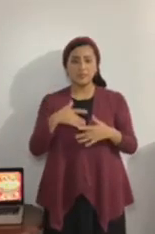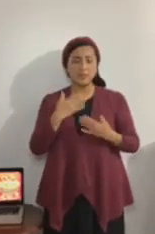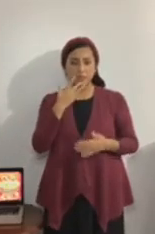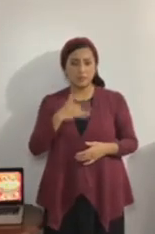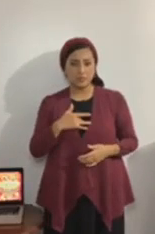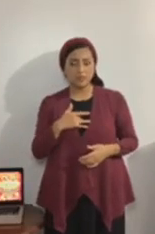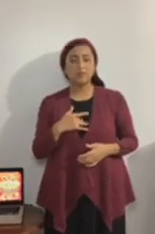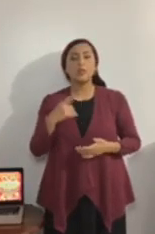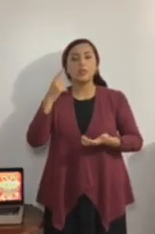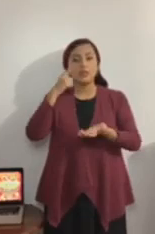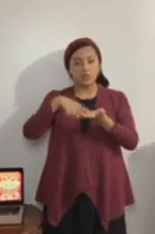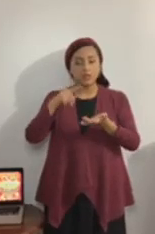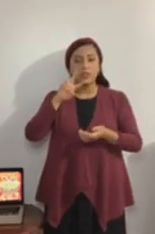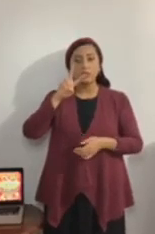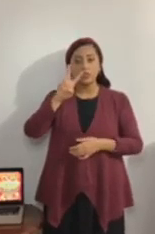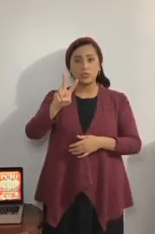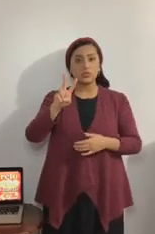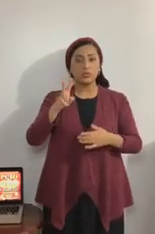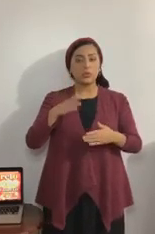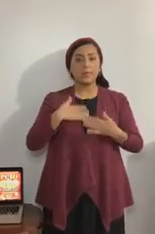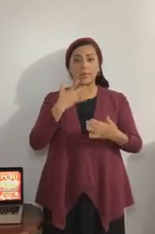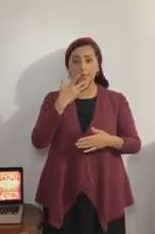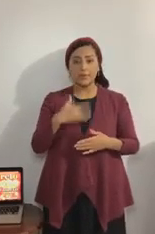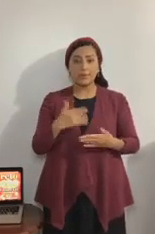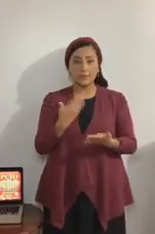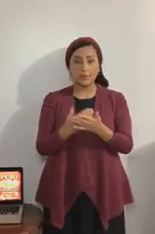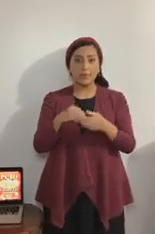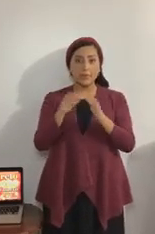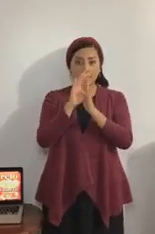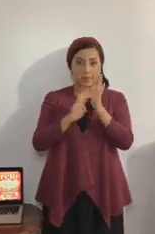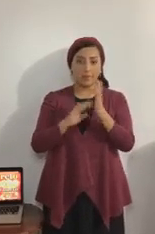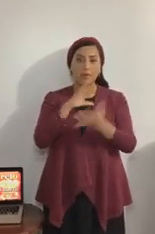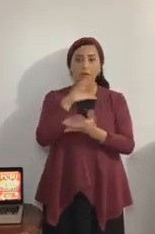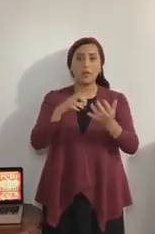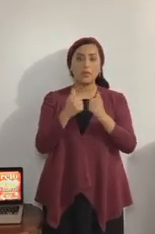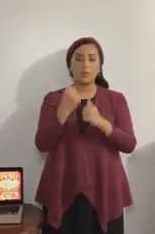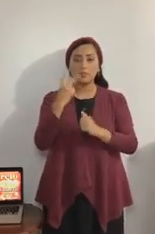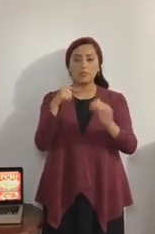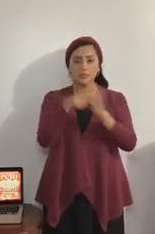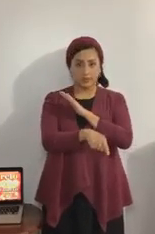Observemos que los 2 cumpleaños que registra la Tanaj, la Biblia, están mezclados con 2 asesinatos.